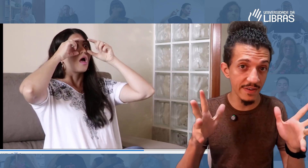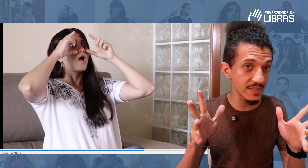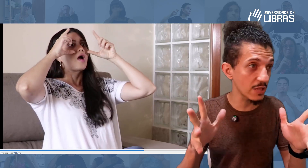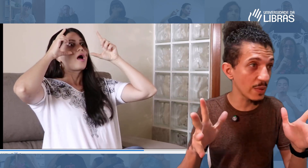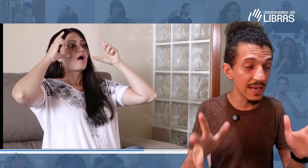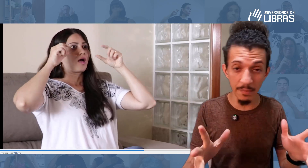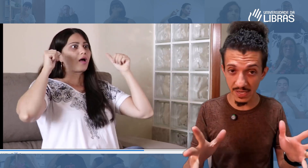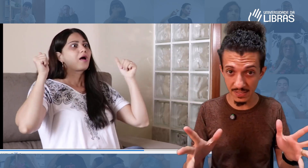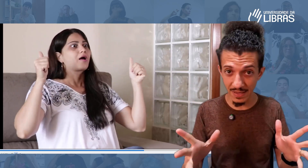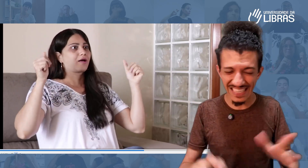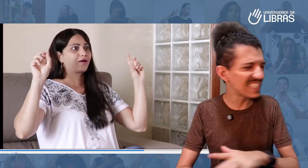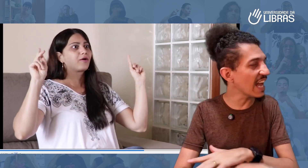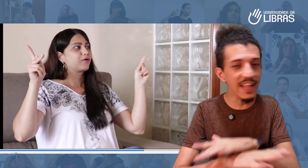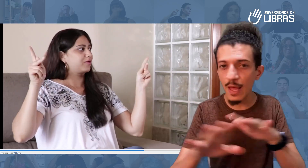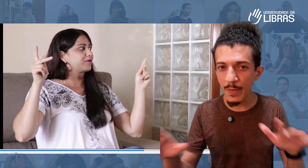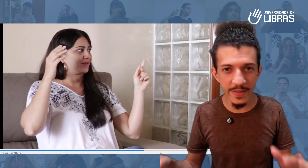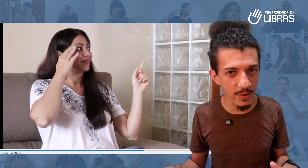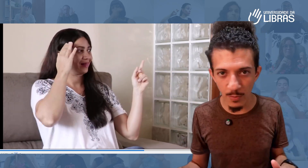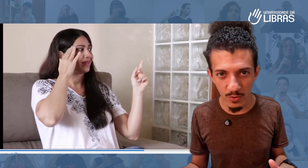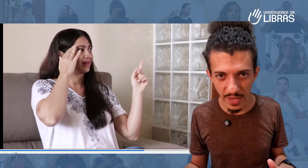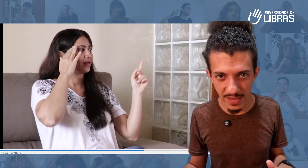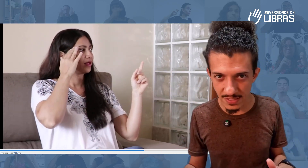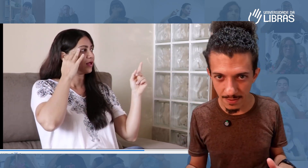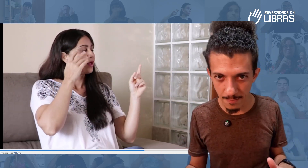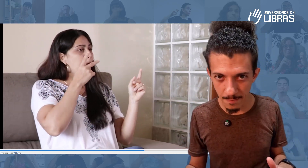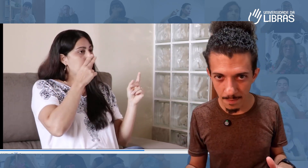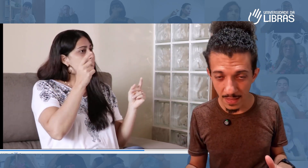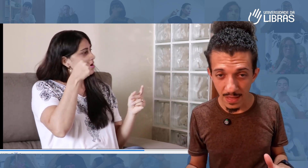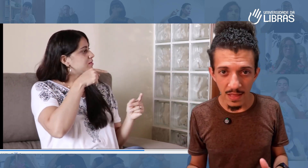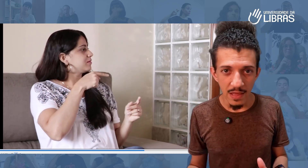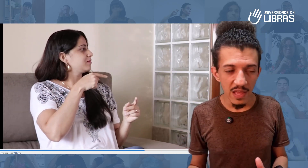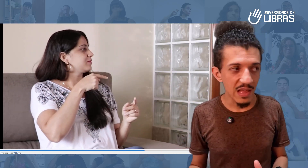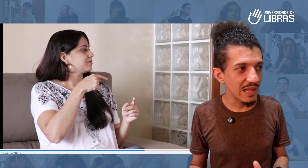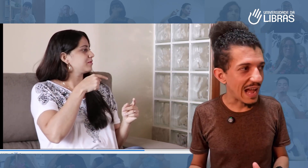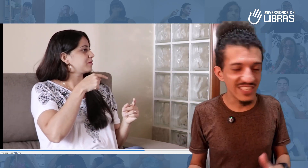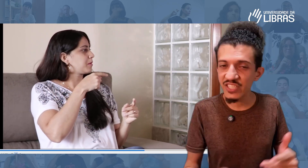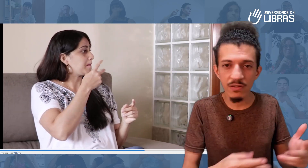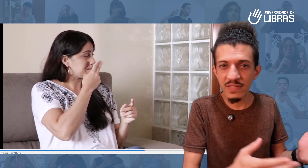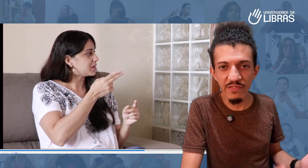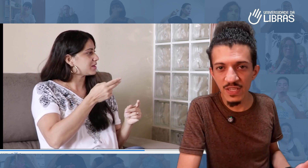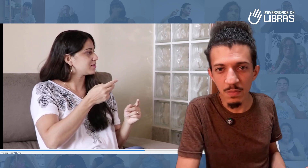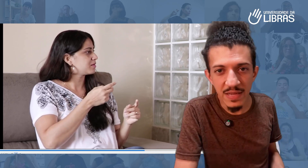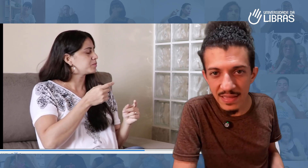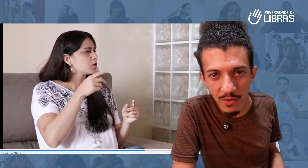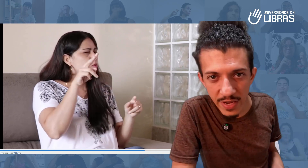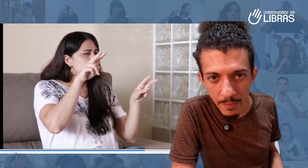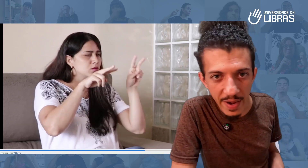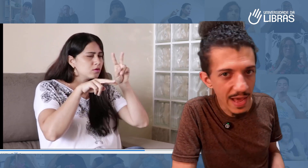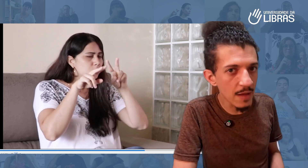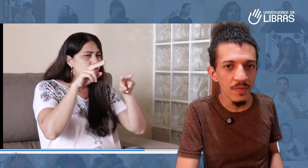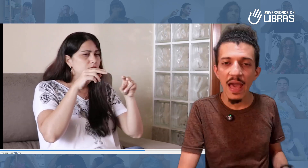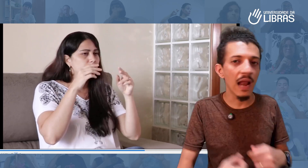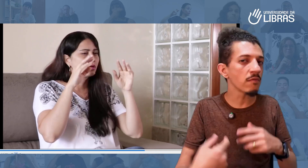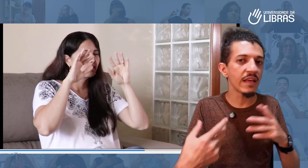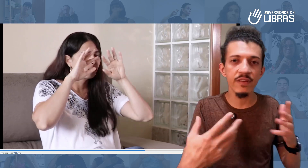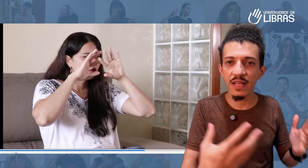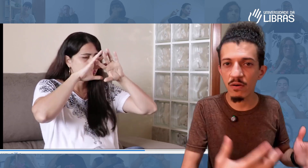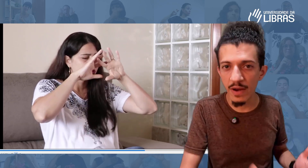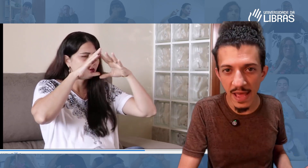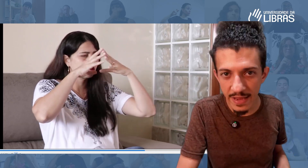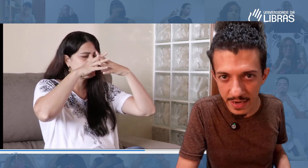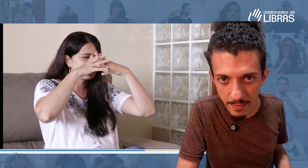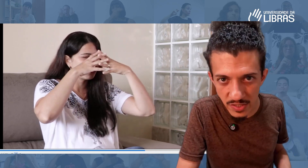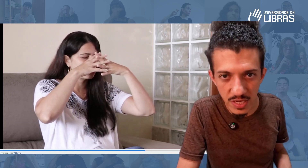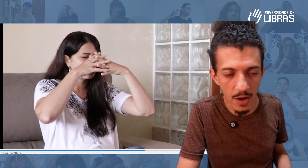estava fazendo em Libras, sem depender do português, a gente não teve que explicar a teoria para ela não teve que